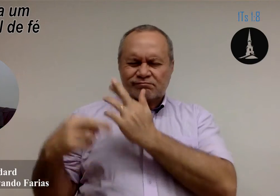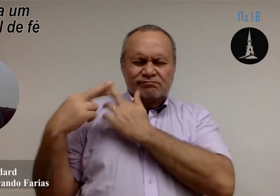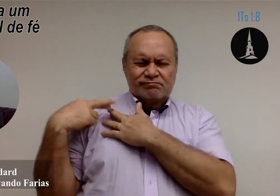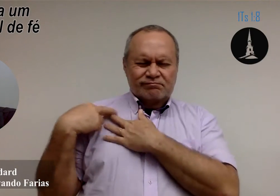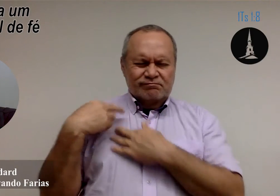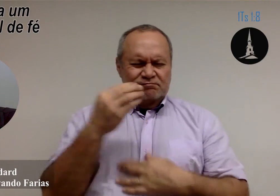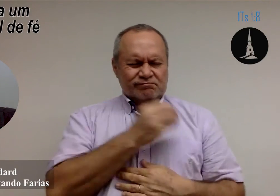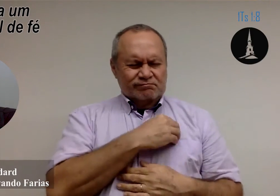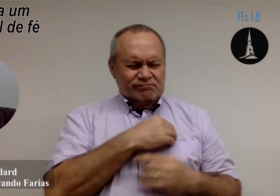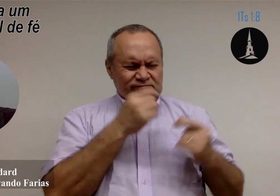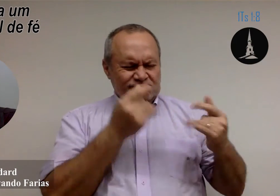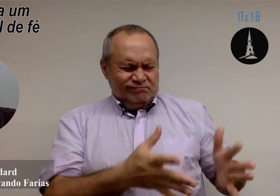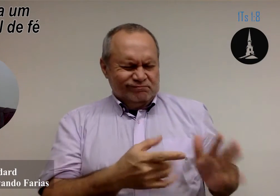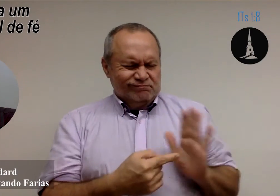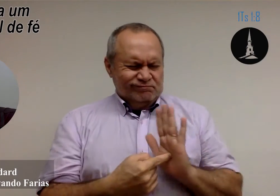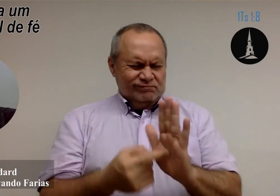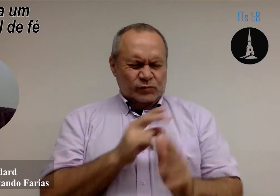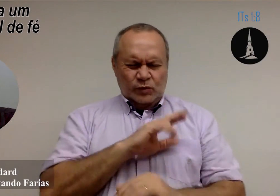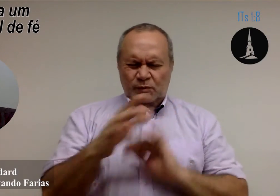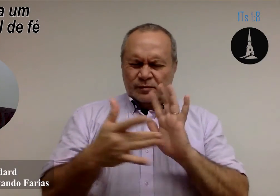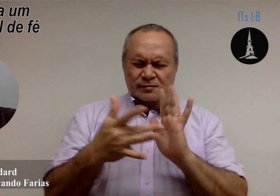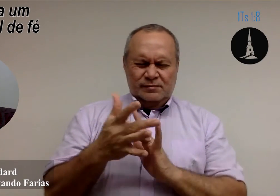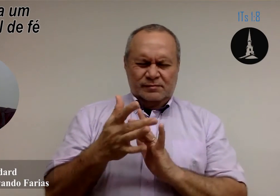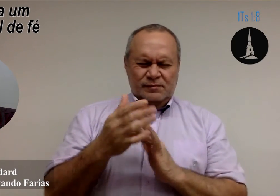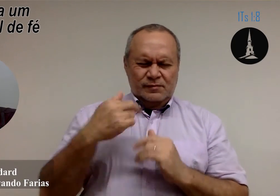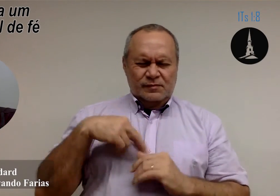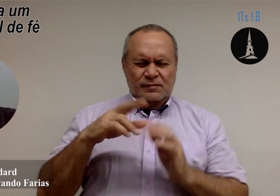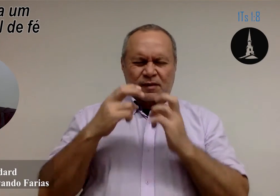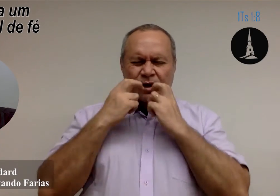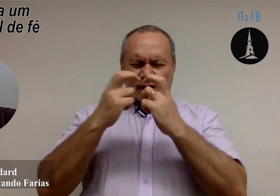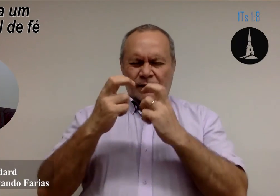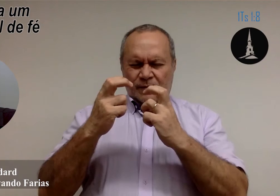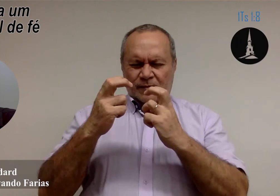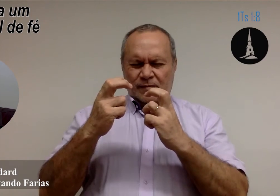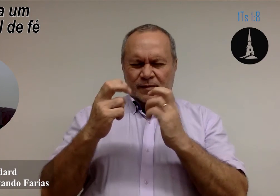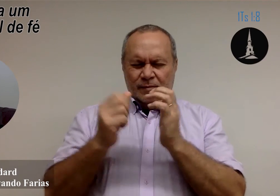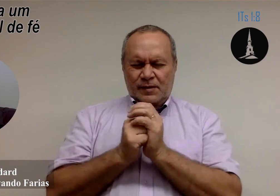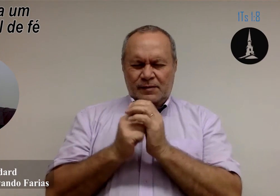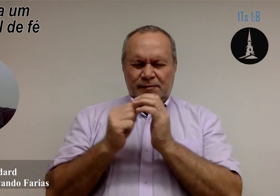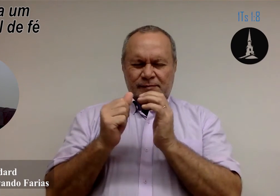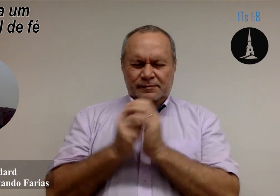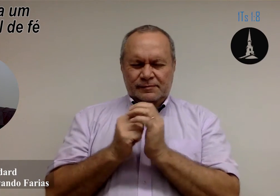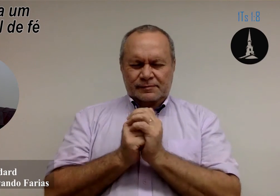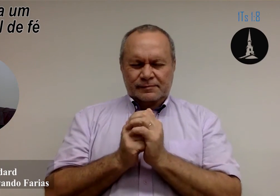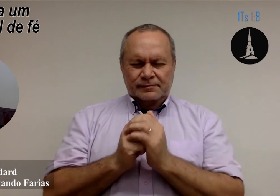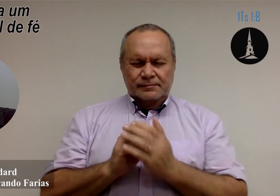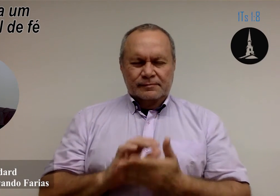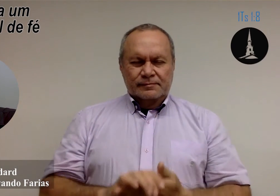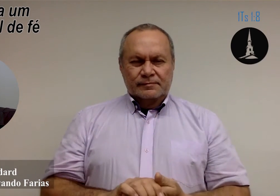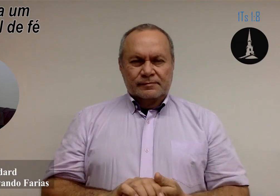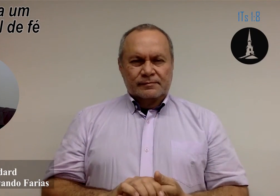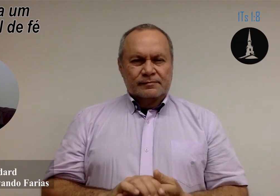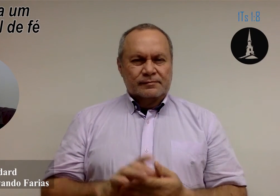os compromissos que ela requer. Em nome de Jesus nós te pedimos e te suplicamos. Amém e